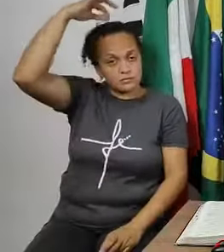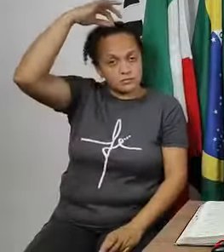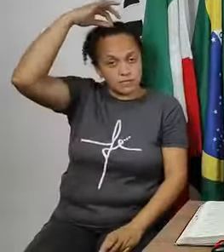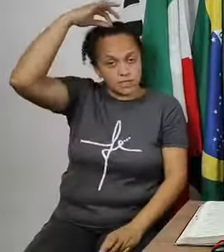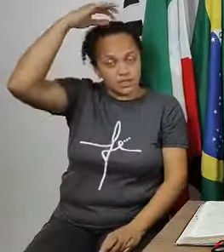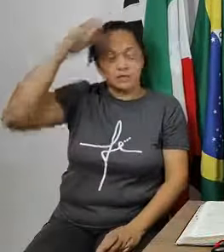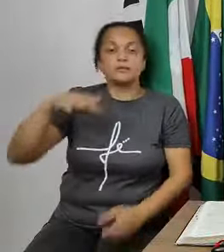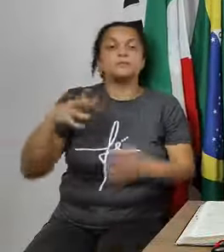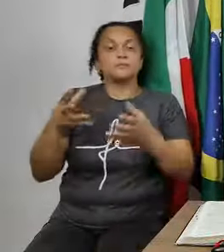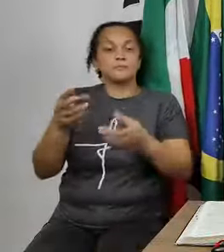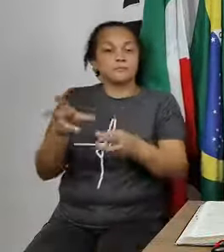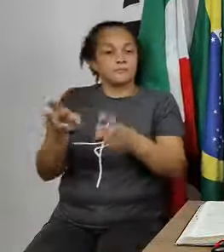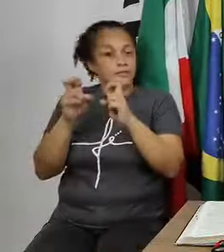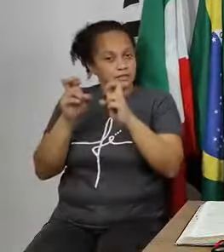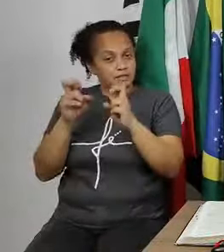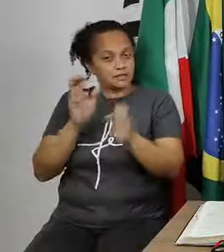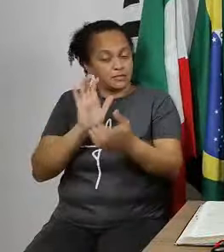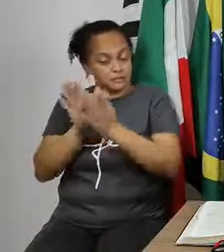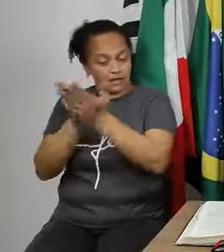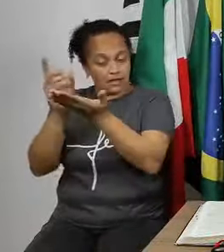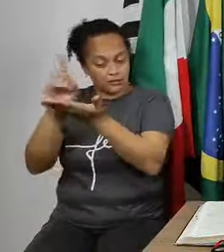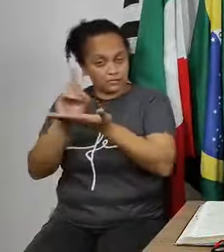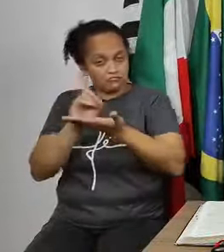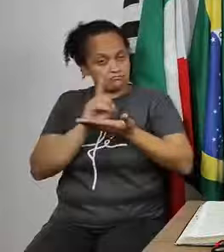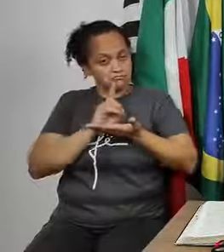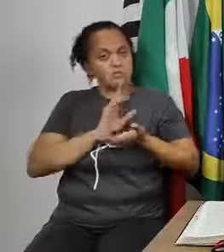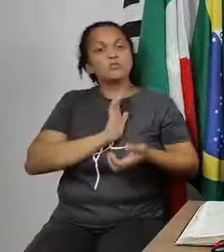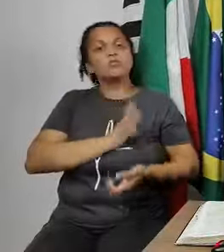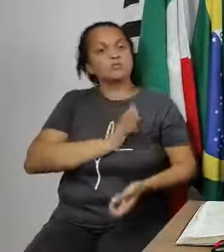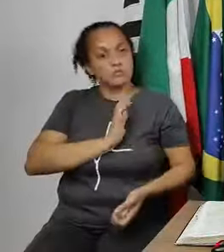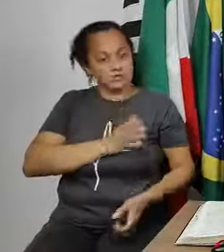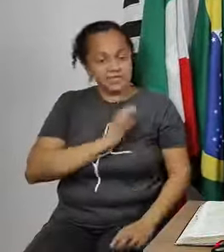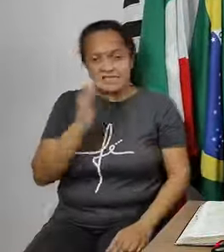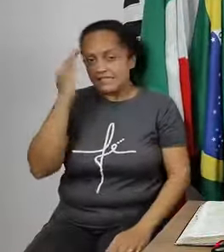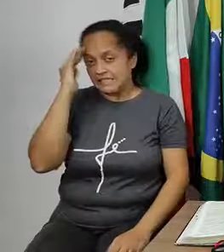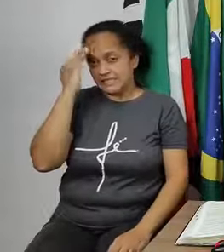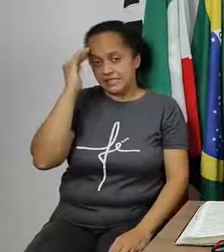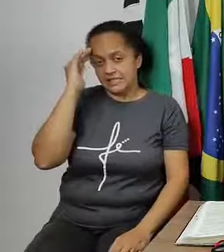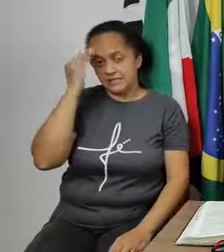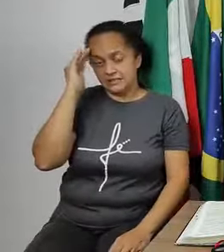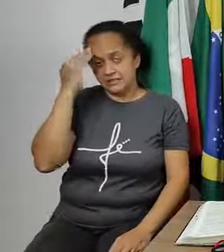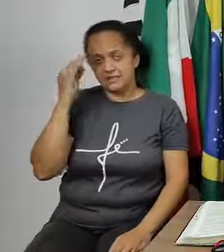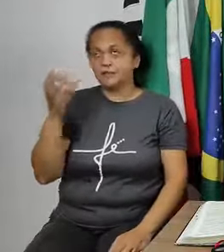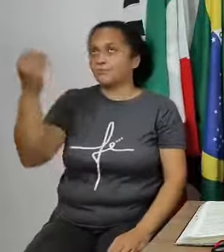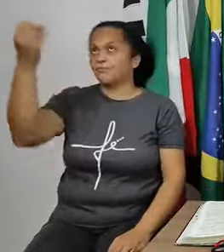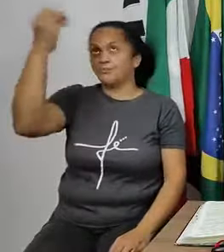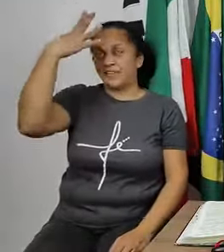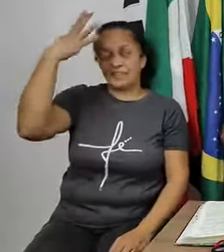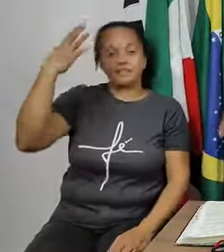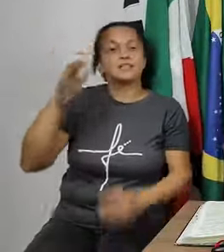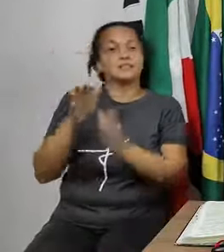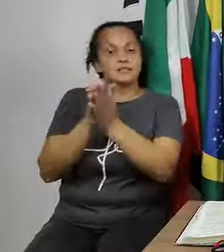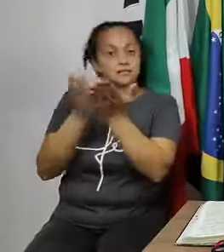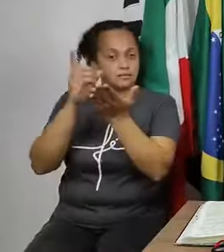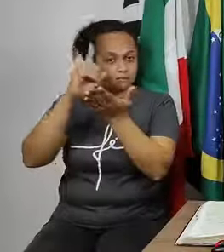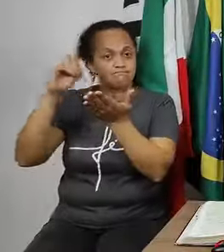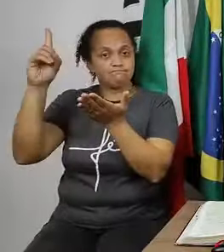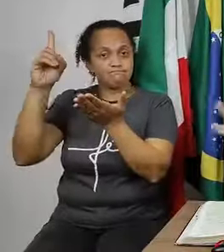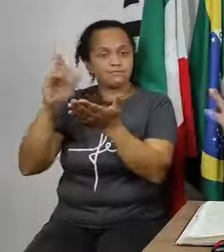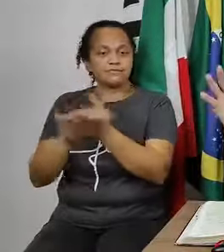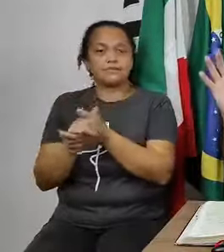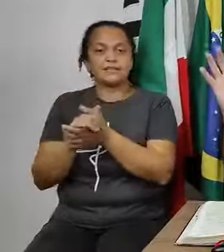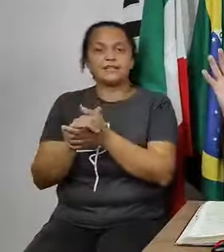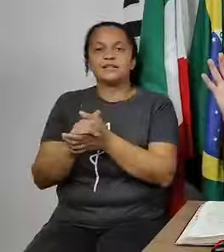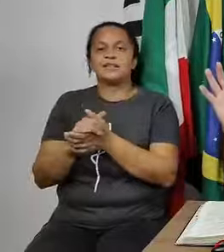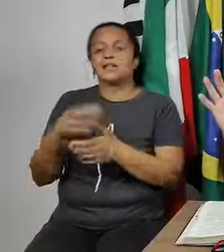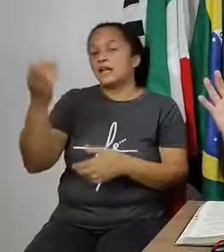da palavra em nossos corações, dando entendimento, dando revelação da palavra. As revelações